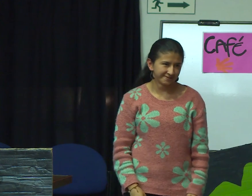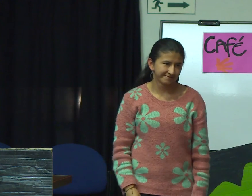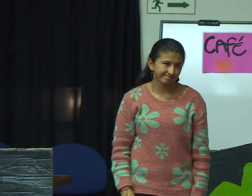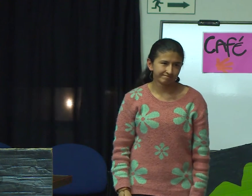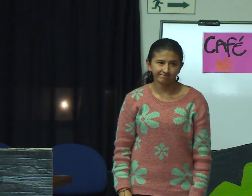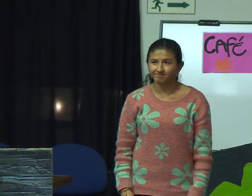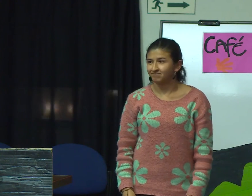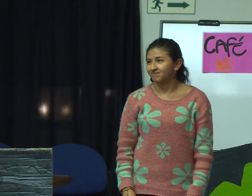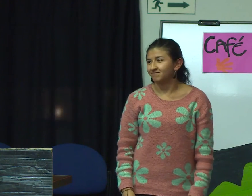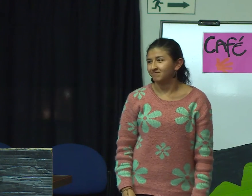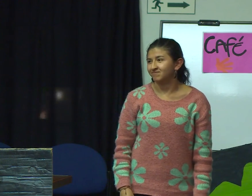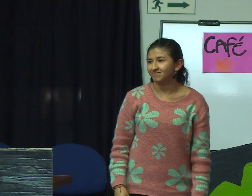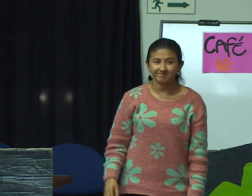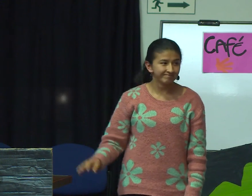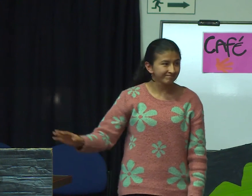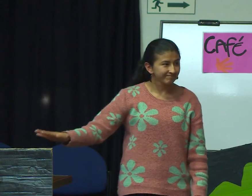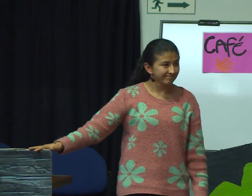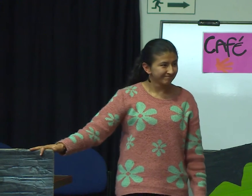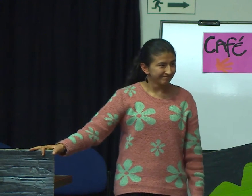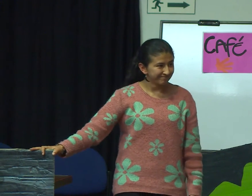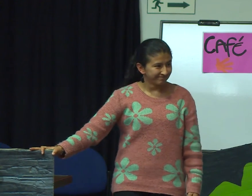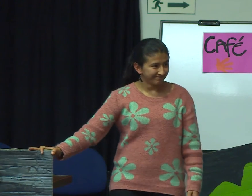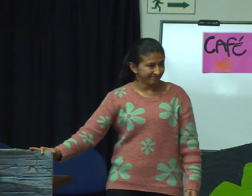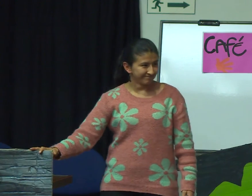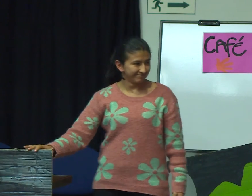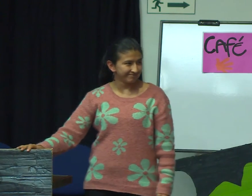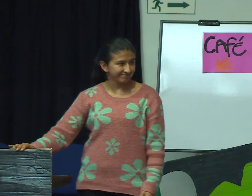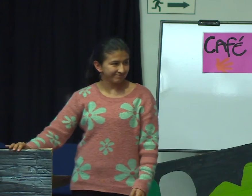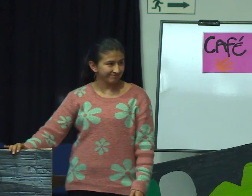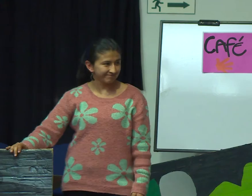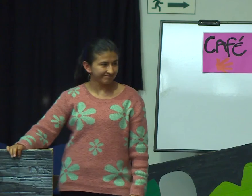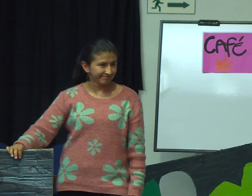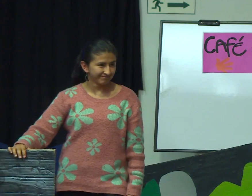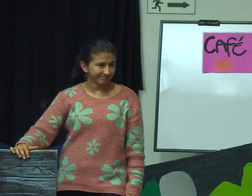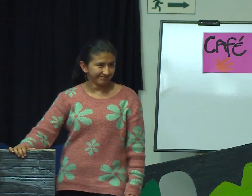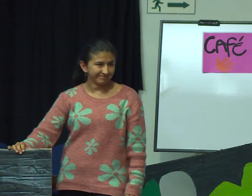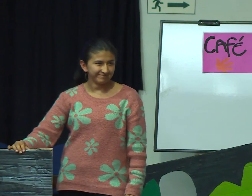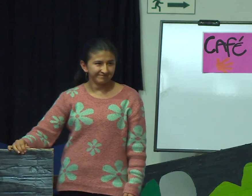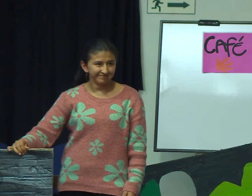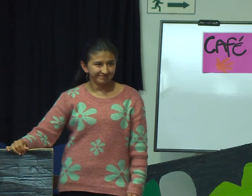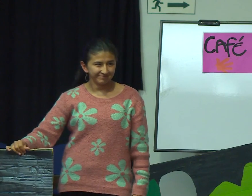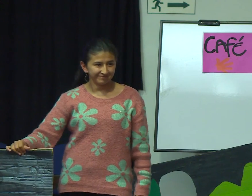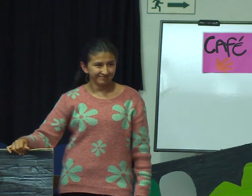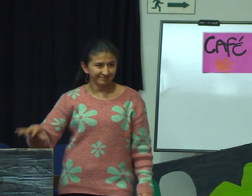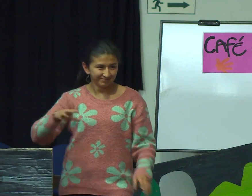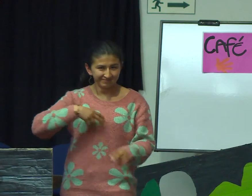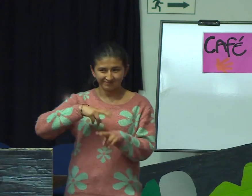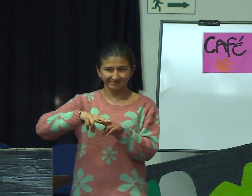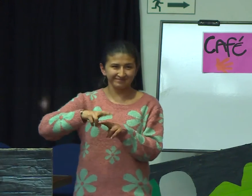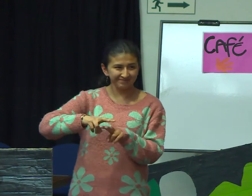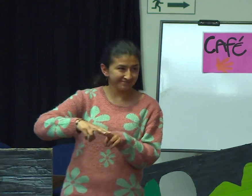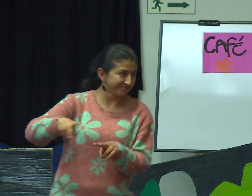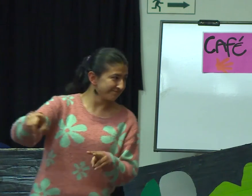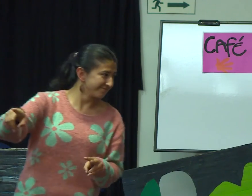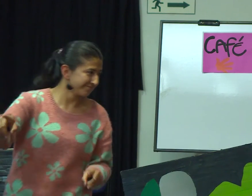debe estar ajustada a sus condiciones. Yo quisiera aprovechar como este momento que tenemos de